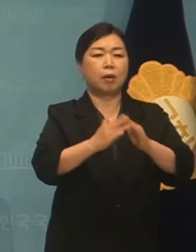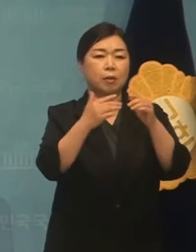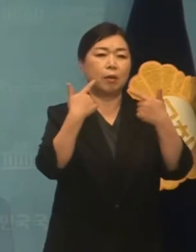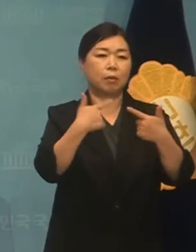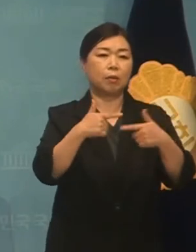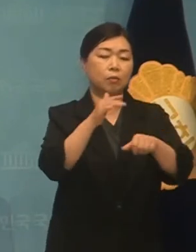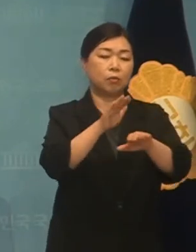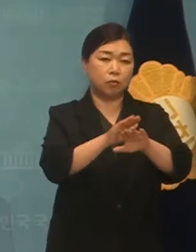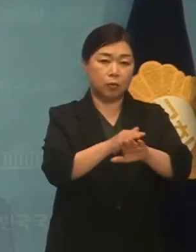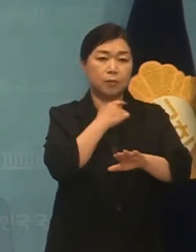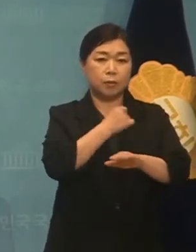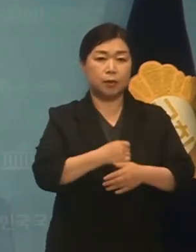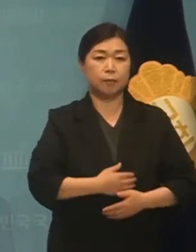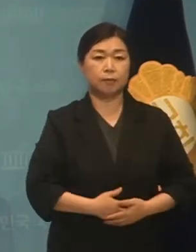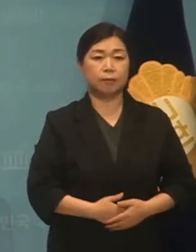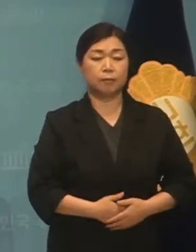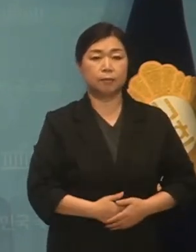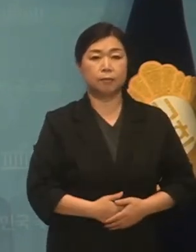상설하겠습니다.